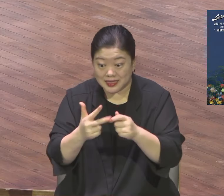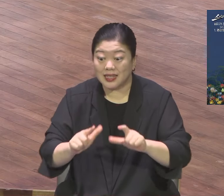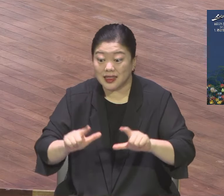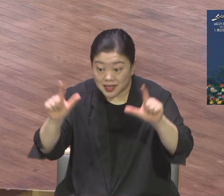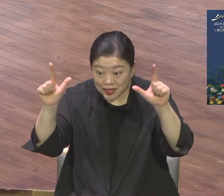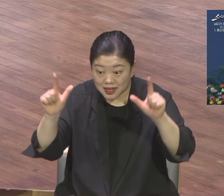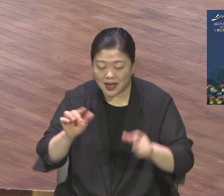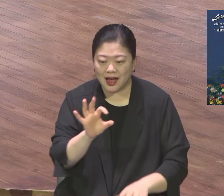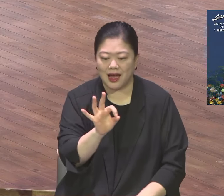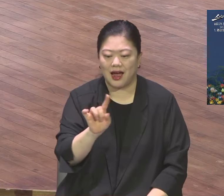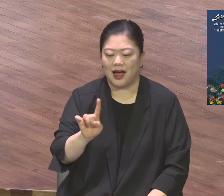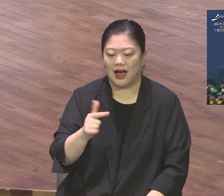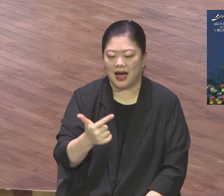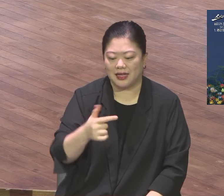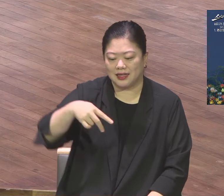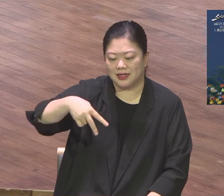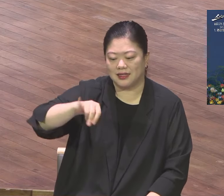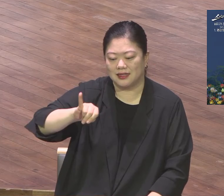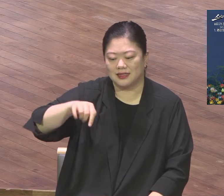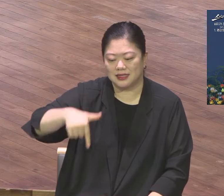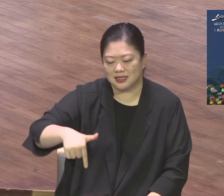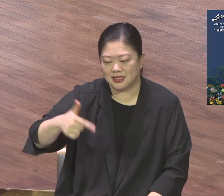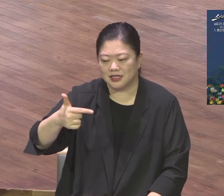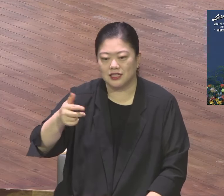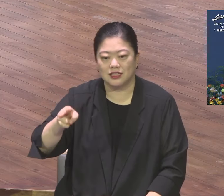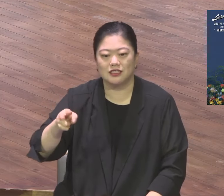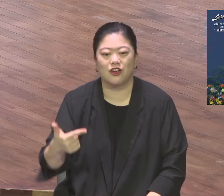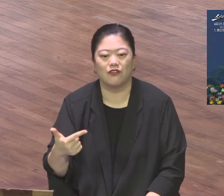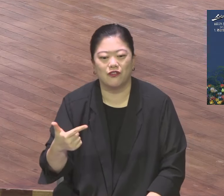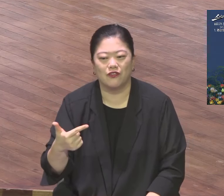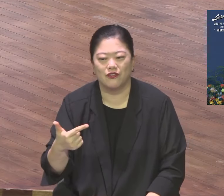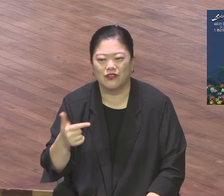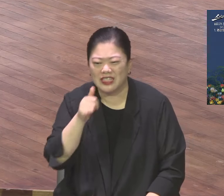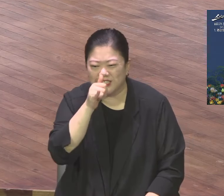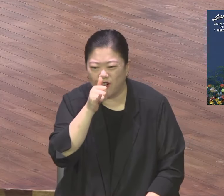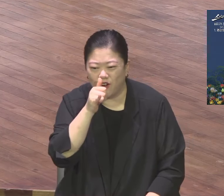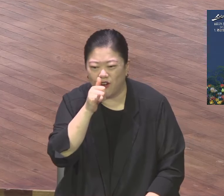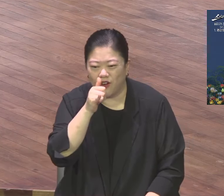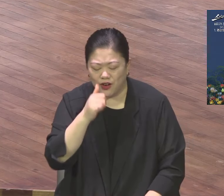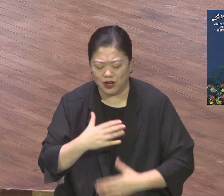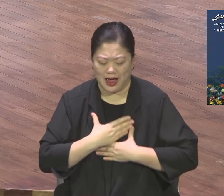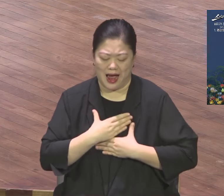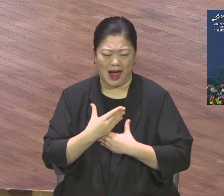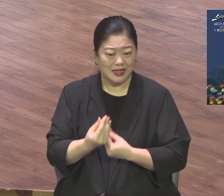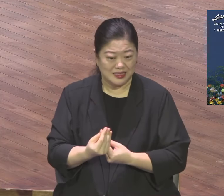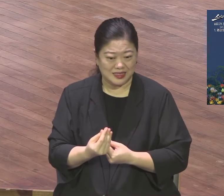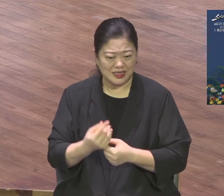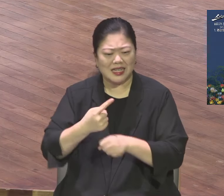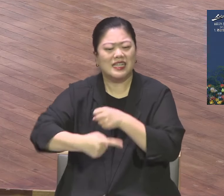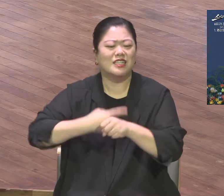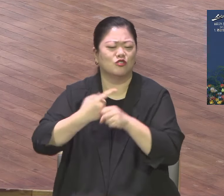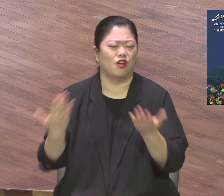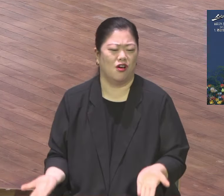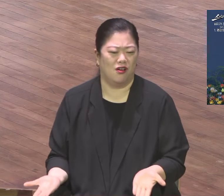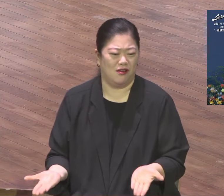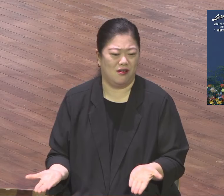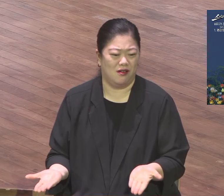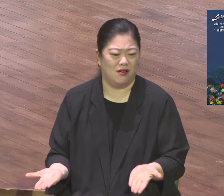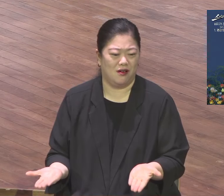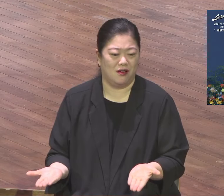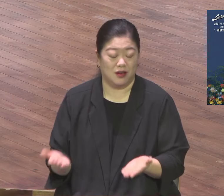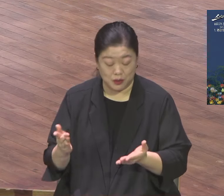다음 사역을 위해서 준비하면서 그렇게 충전하지요. 선교사는 4년하고 1년